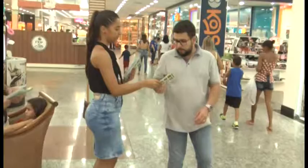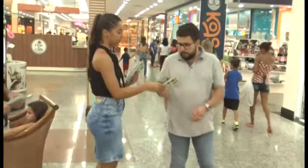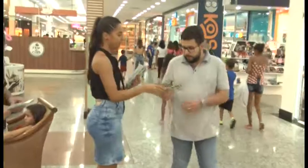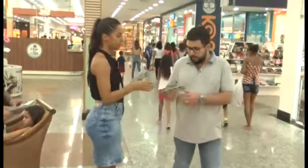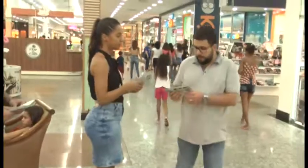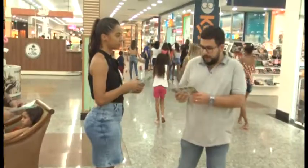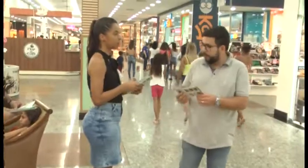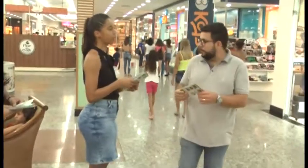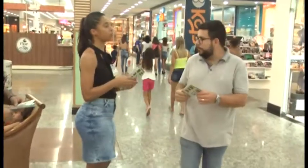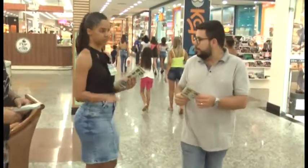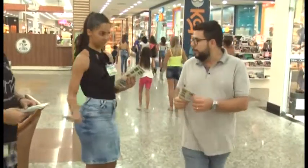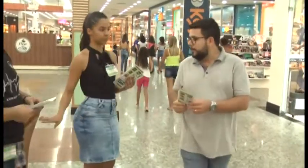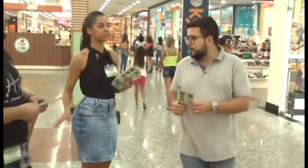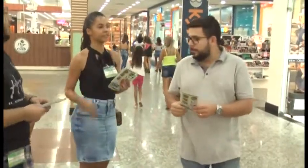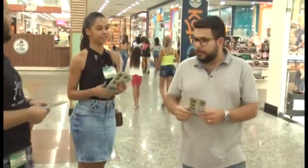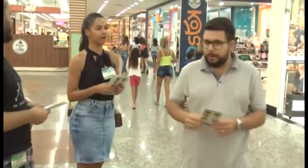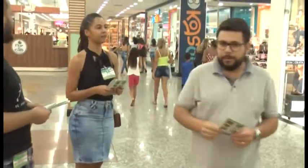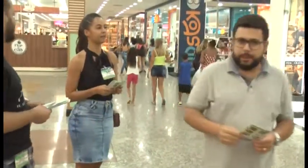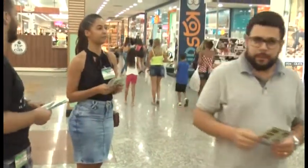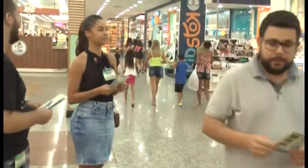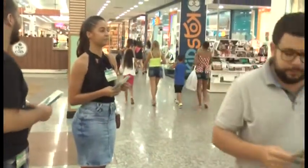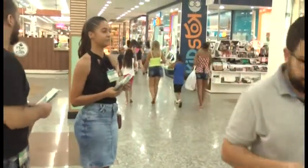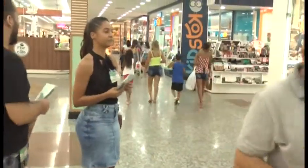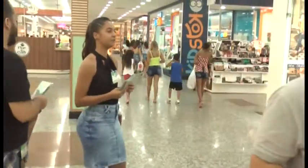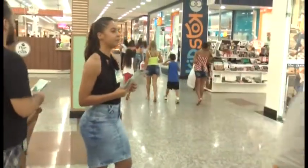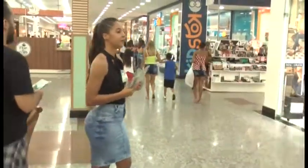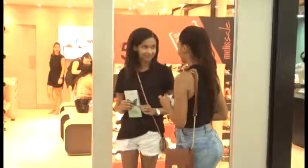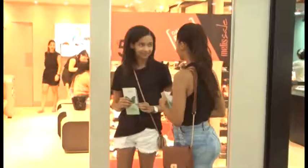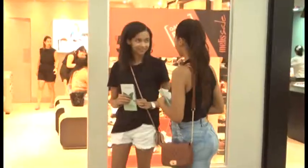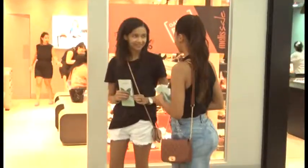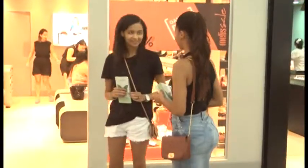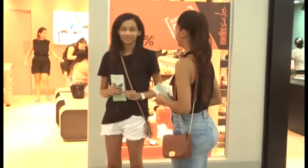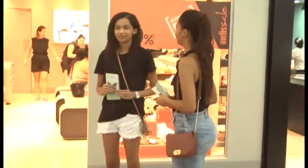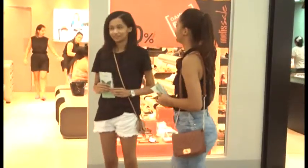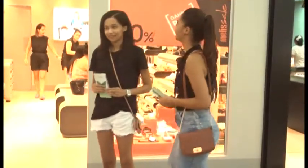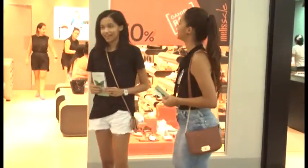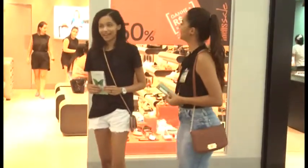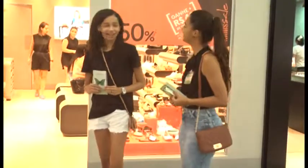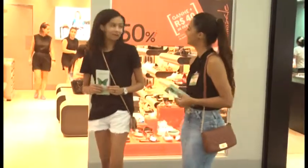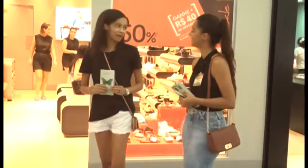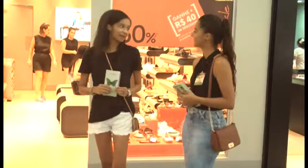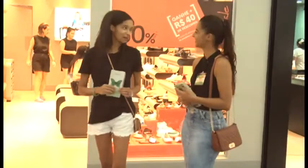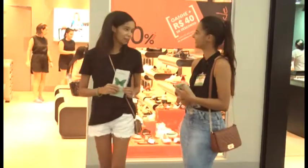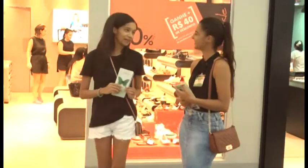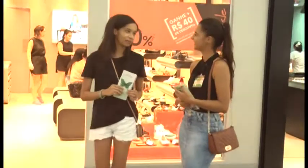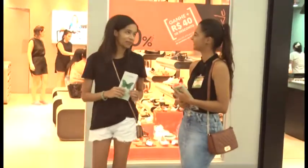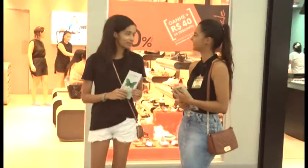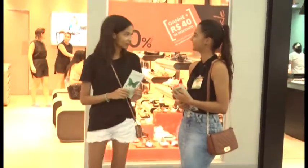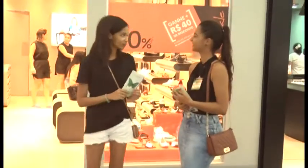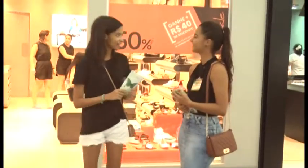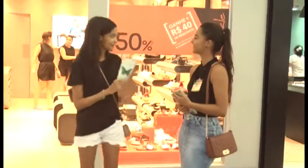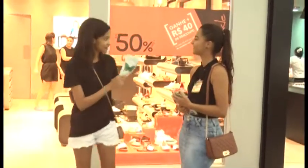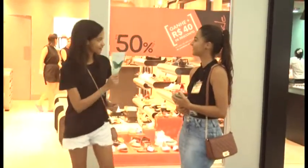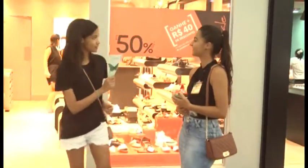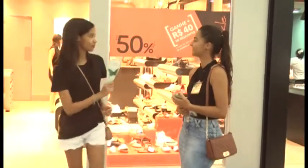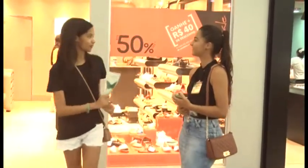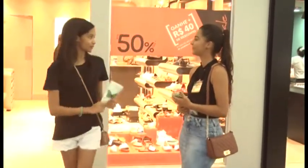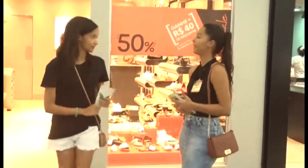Uma equipe de profissionais em Libras panfletou no Norte Shopping, tudo para chamar a atenção das pessoas de que os surdos têm também